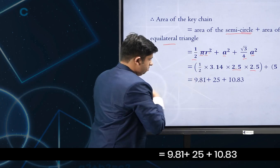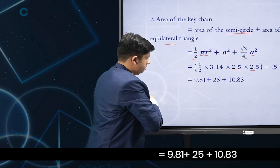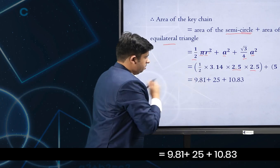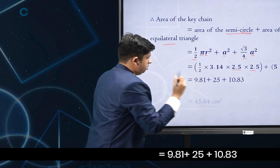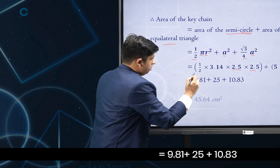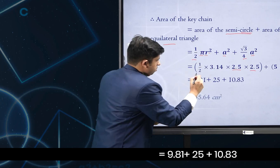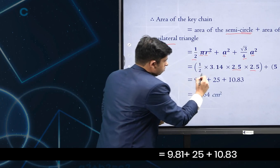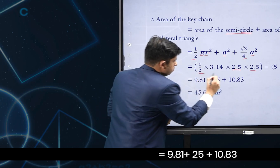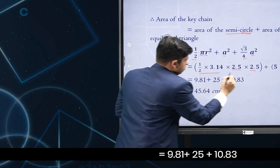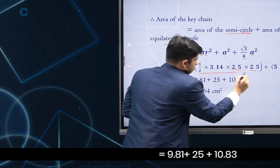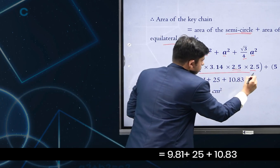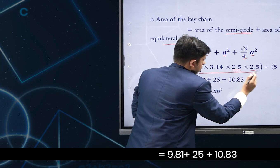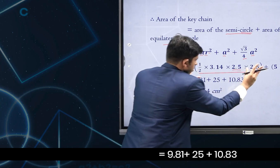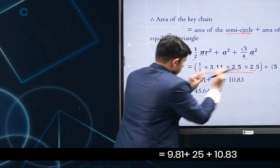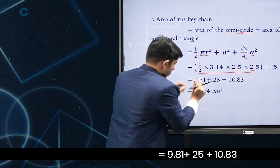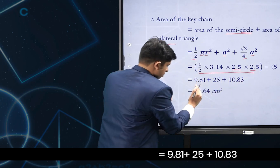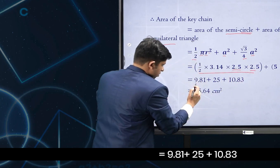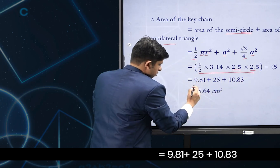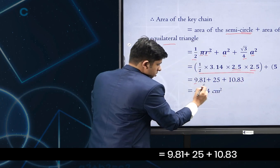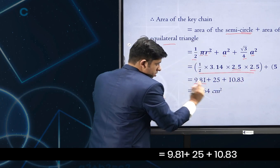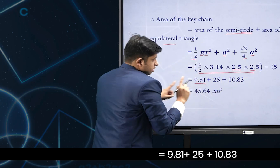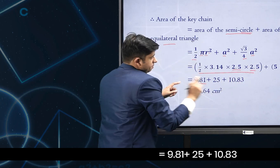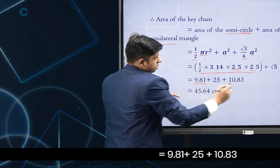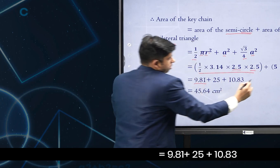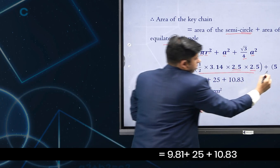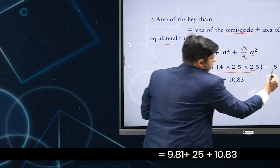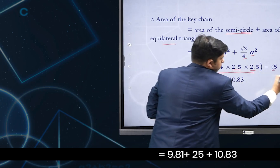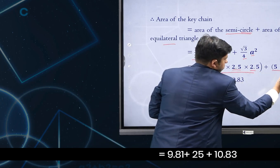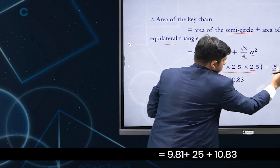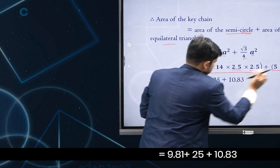9.81 கூட்டல் 25 கூட்டல் 10.83.